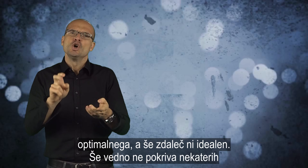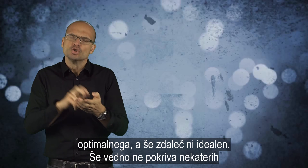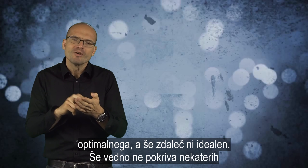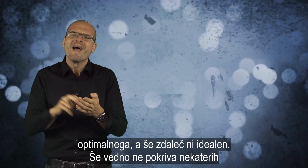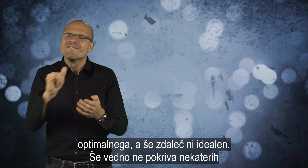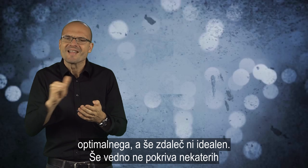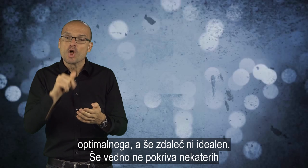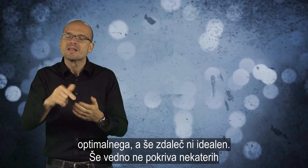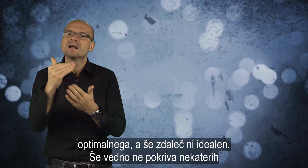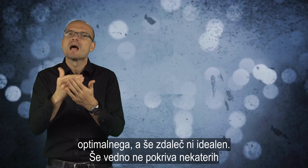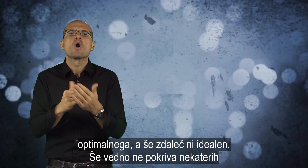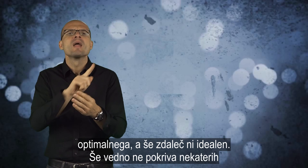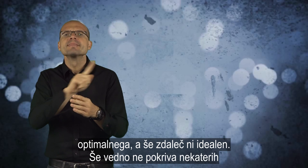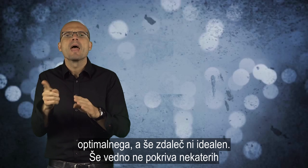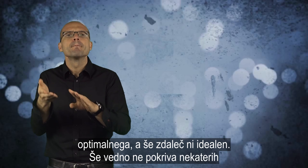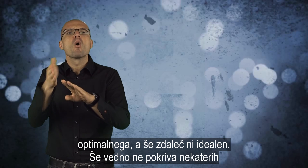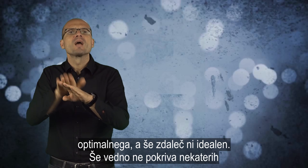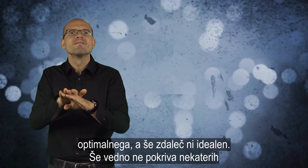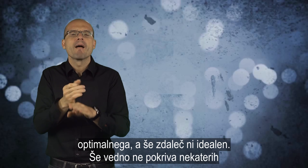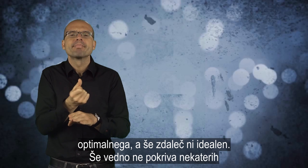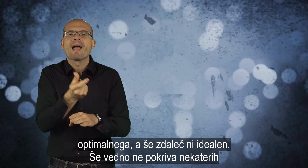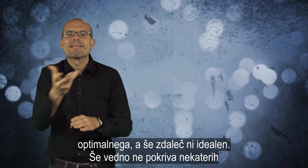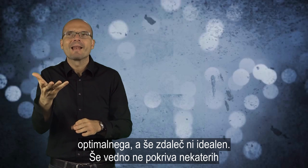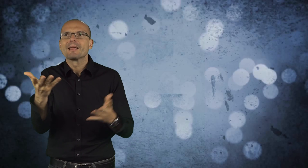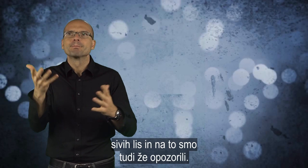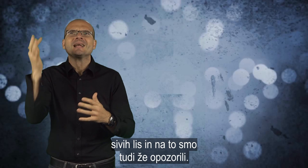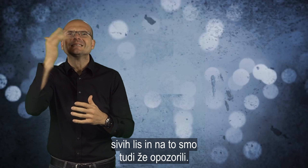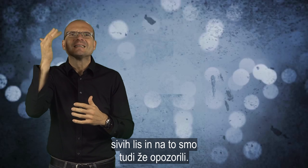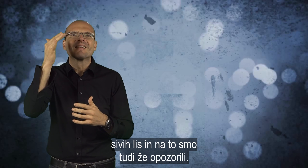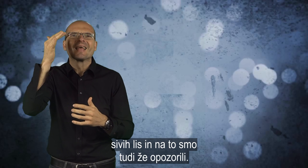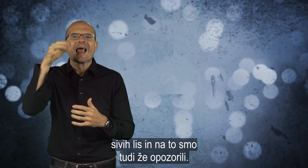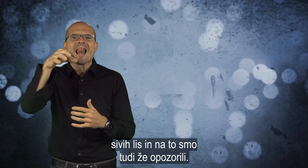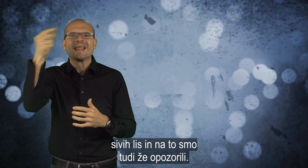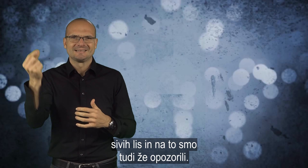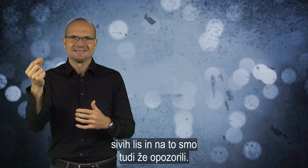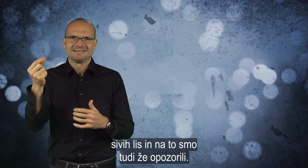Še vedno ne pokriva nekaterih sivih lis in na to smo tudi že opozorili.